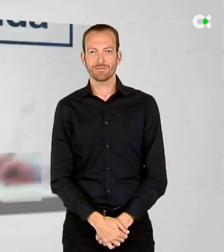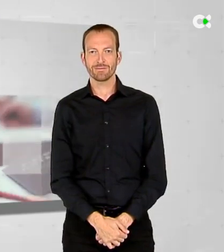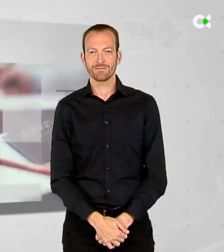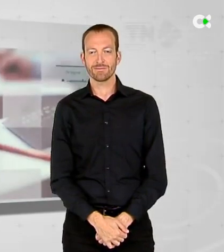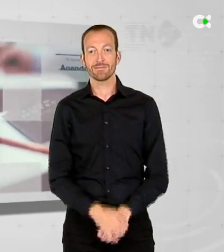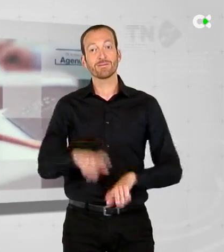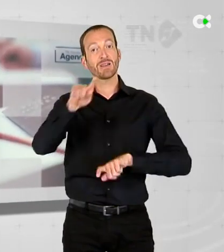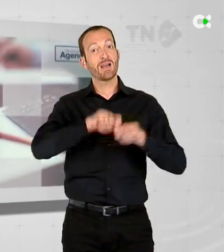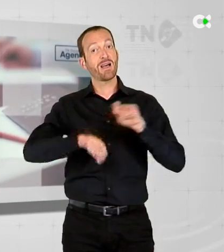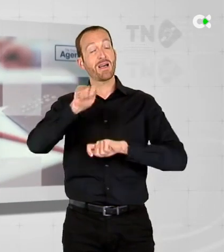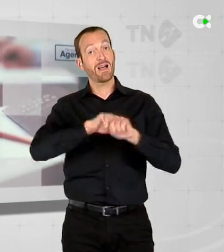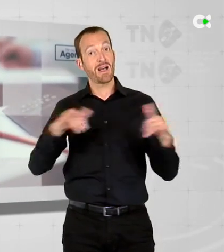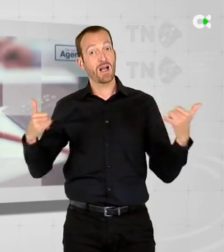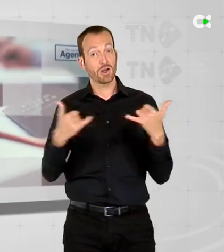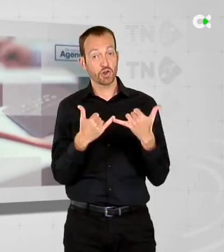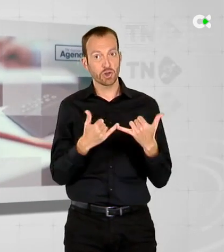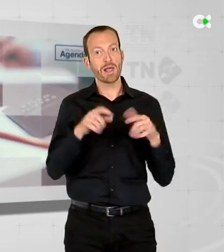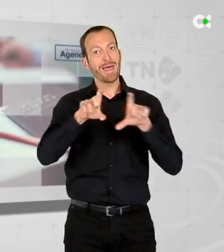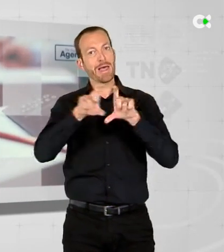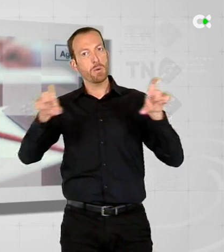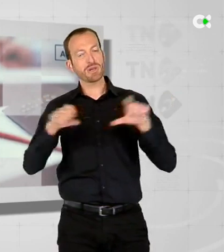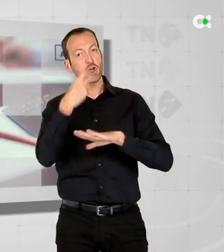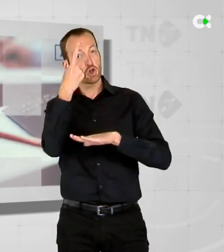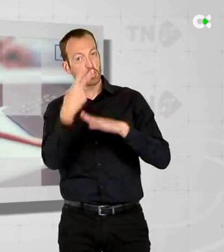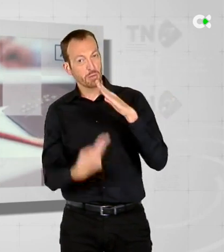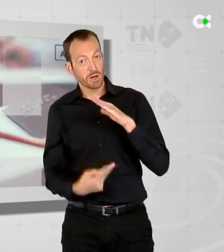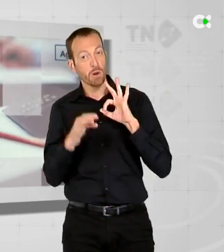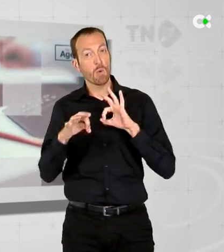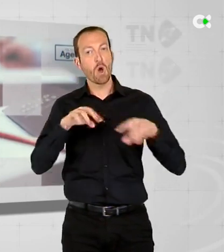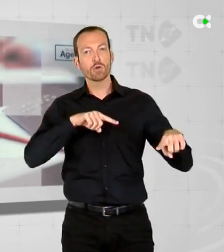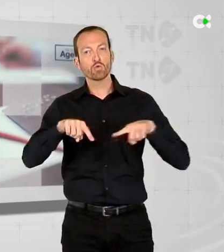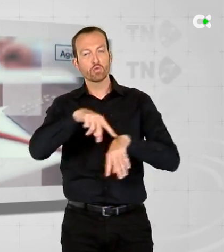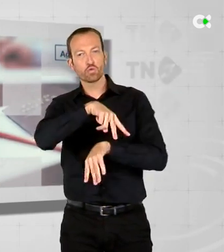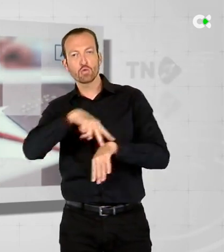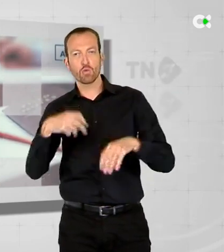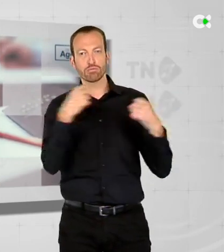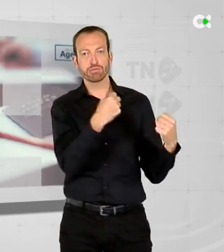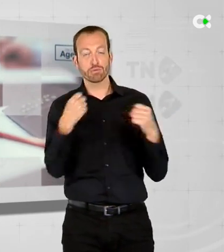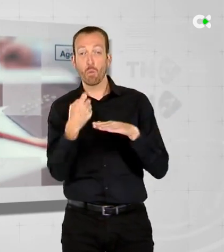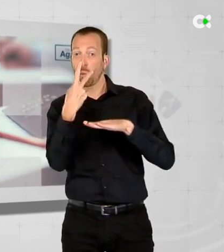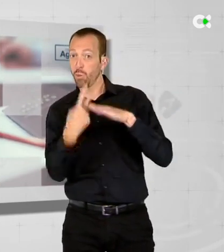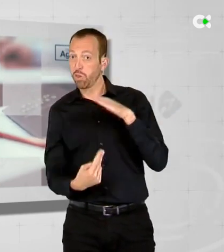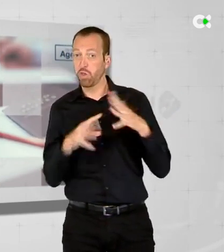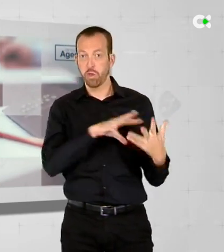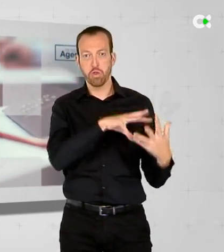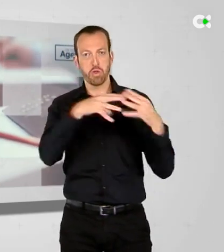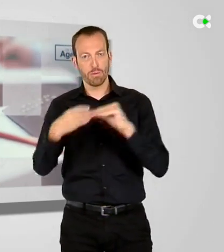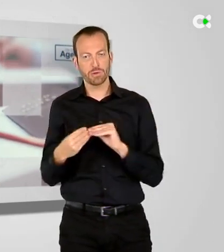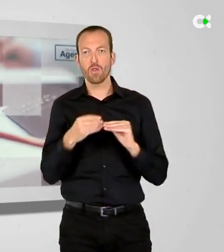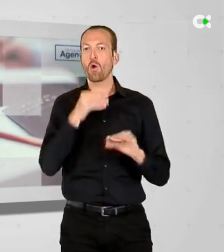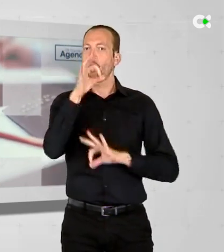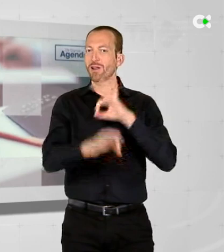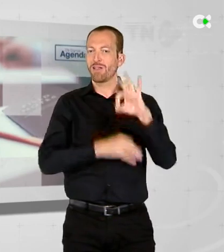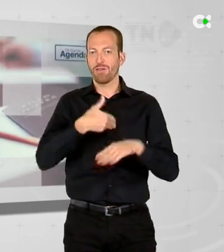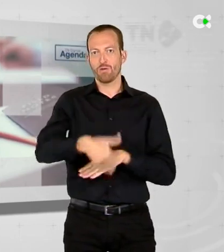a sorte la empresa de submarinismo casa adapta sub con instructores especialistas en buceo adaptado organizan un